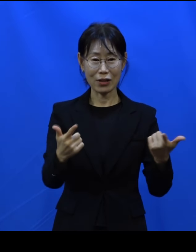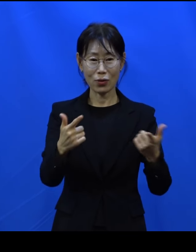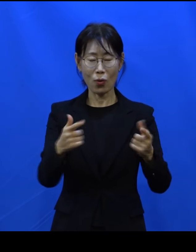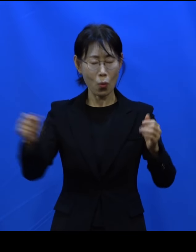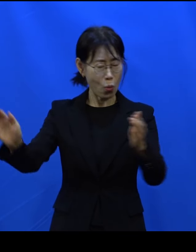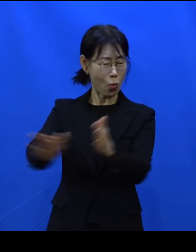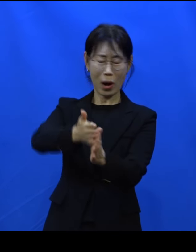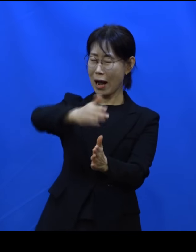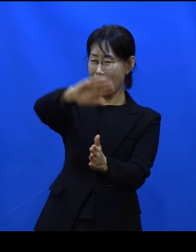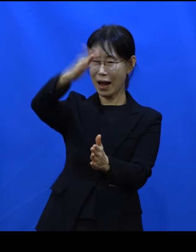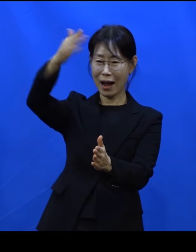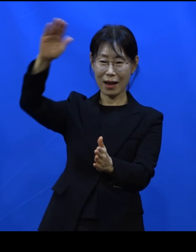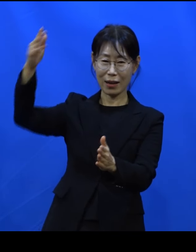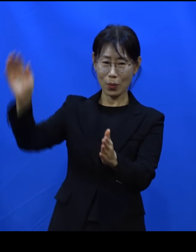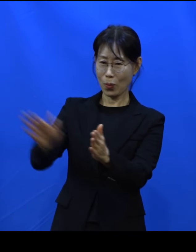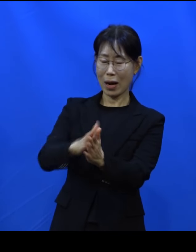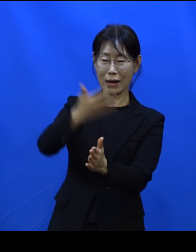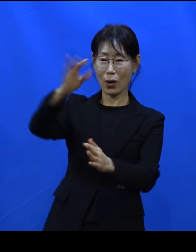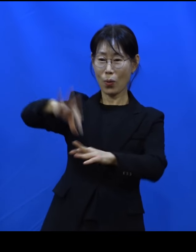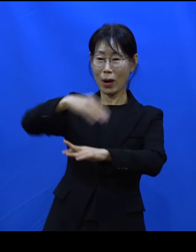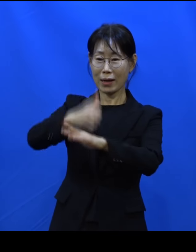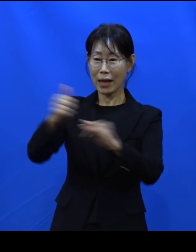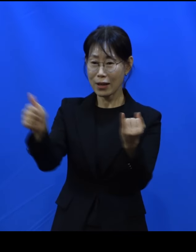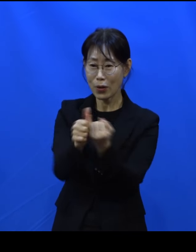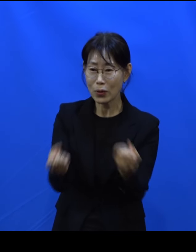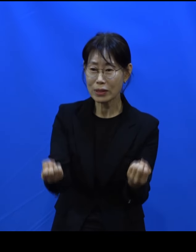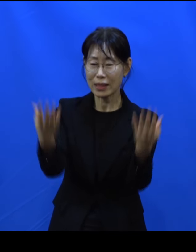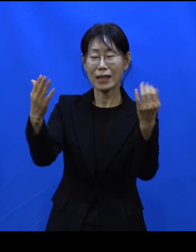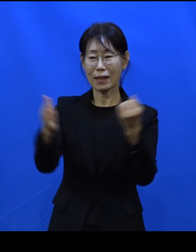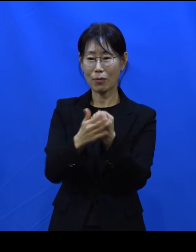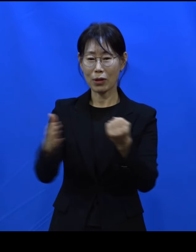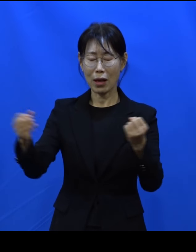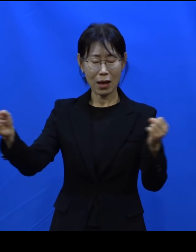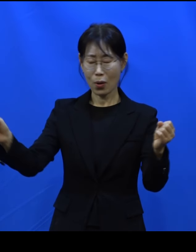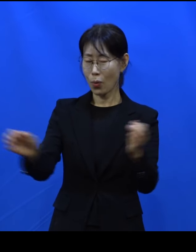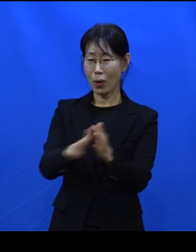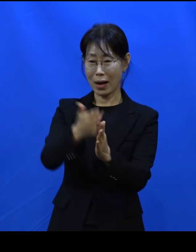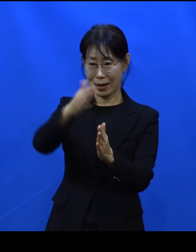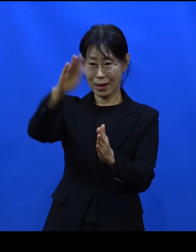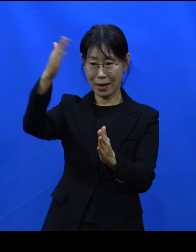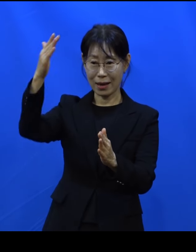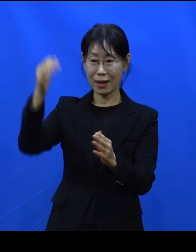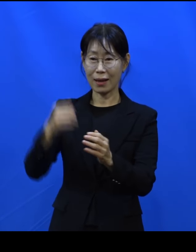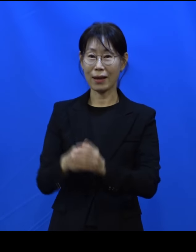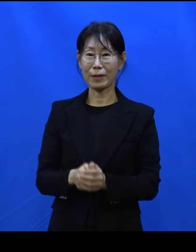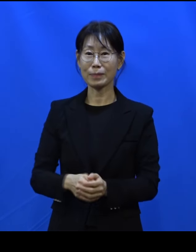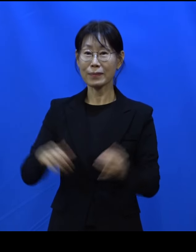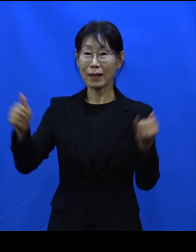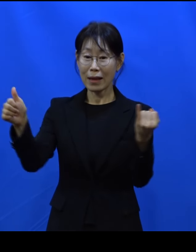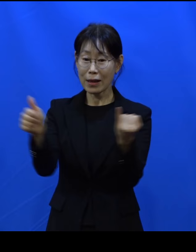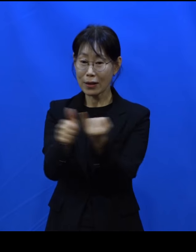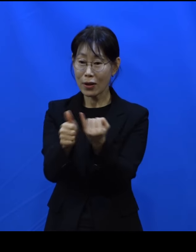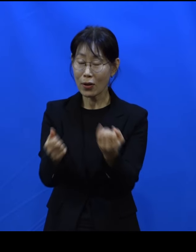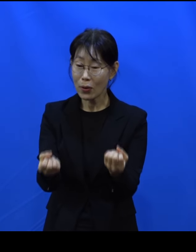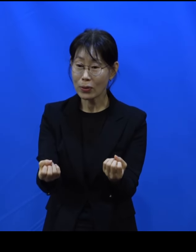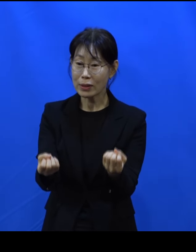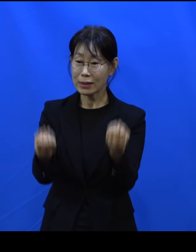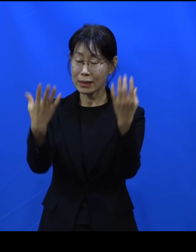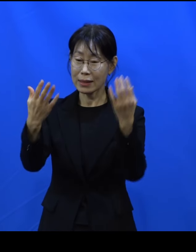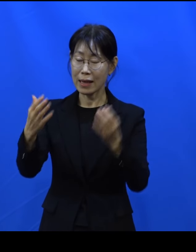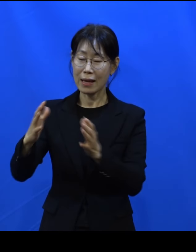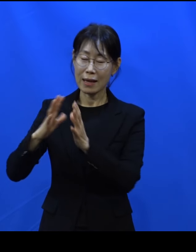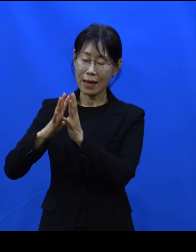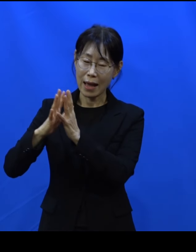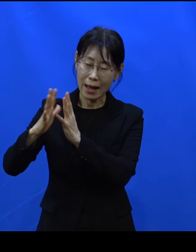왕의 이미지다. 이제 결혼은 거친 광야를 떠나 예루살렘으로 들어가는 모습입니다.